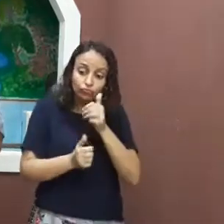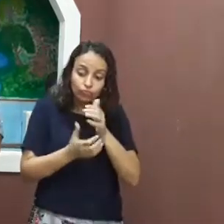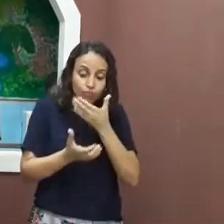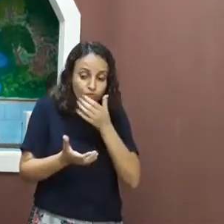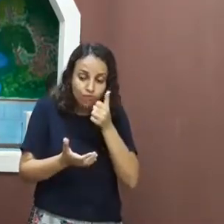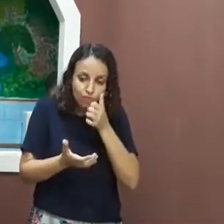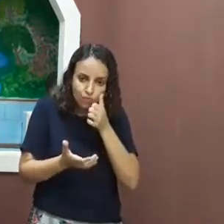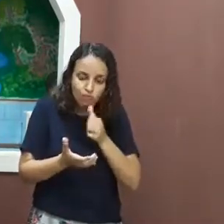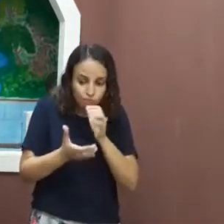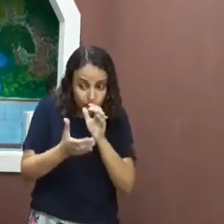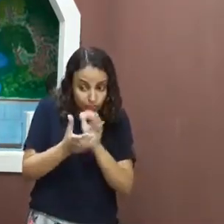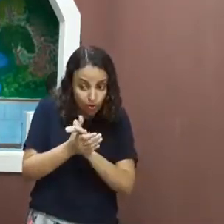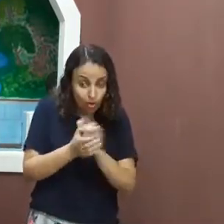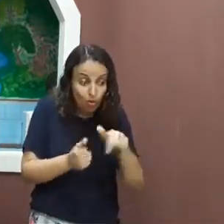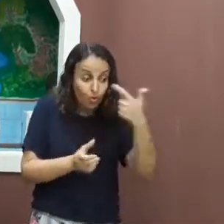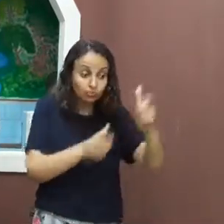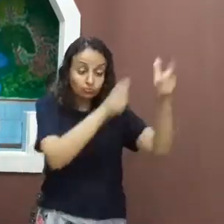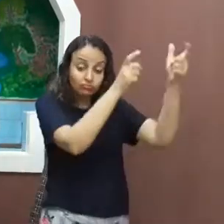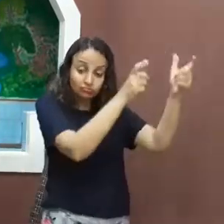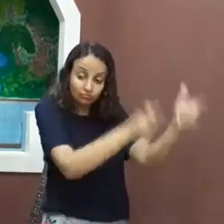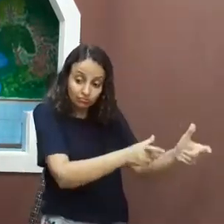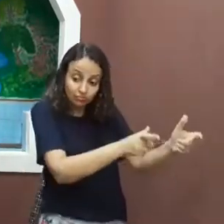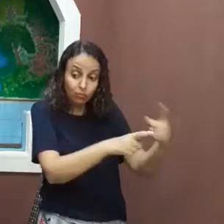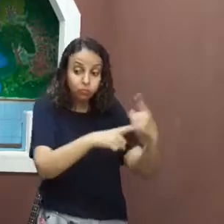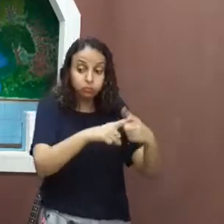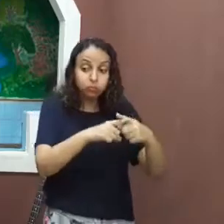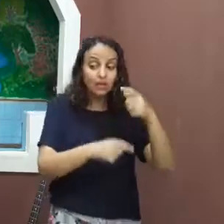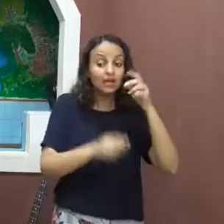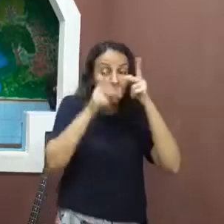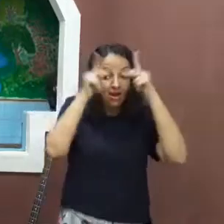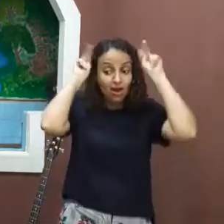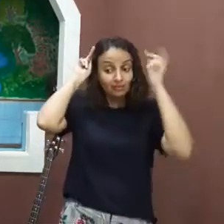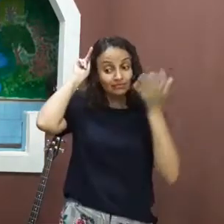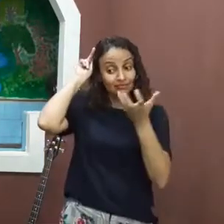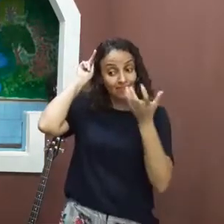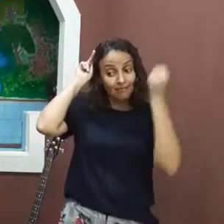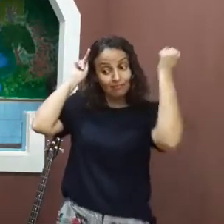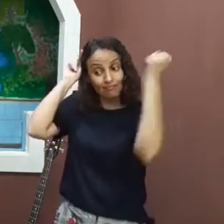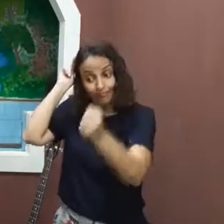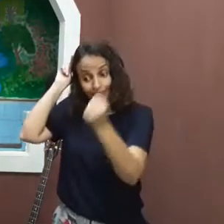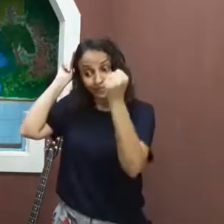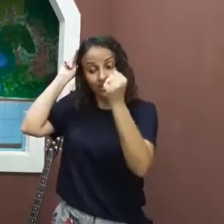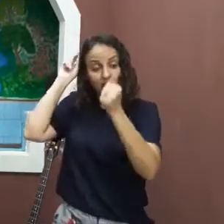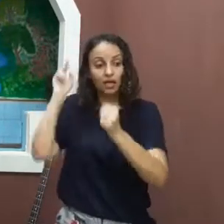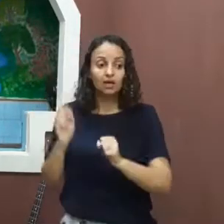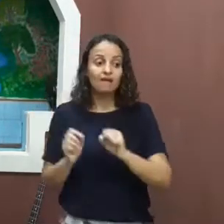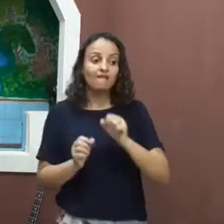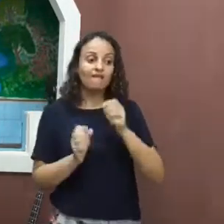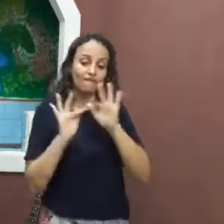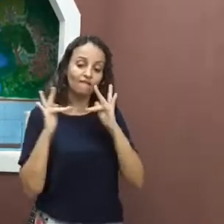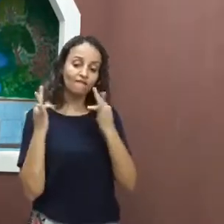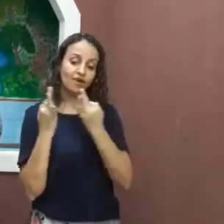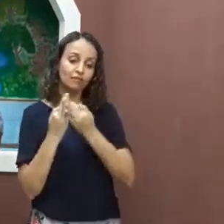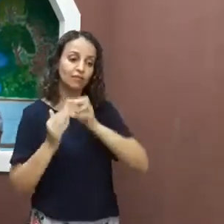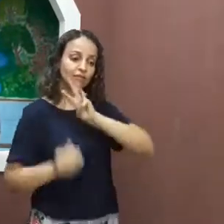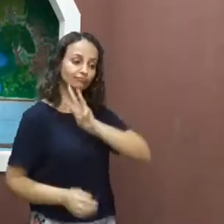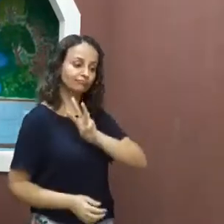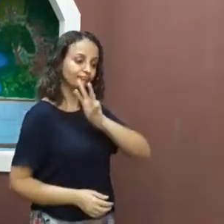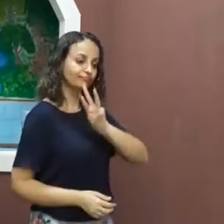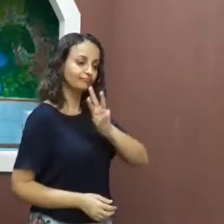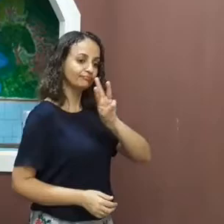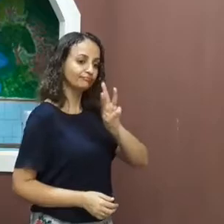a vida do menino. Ele se levantou, tomou o menino e sua mãe, e foi para a terra